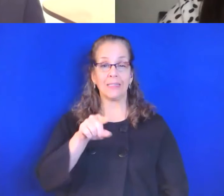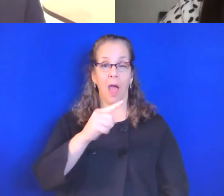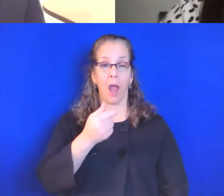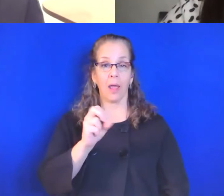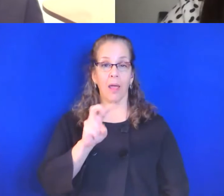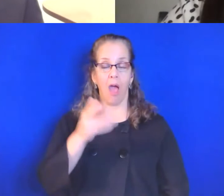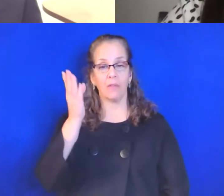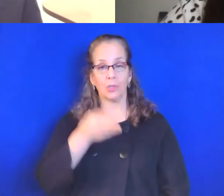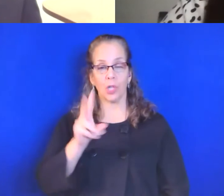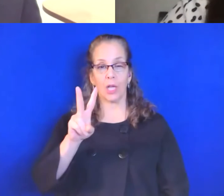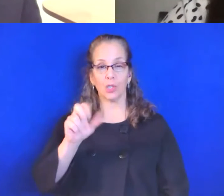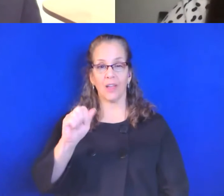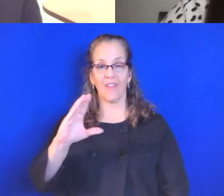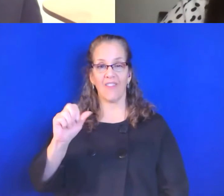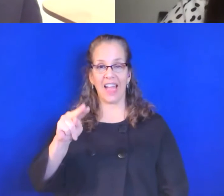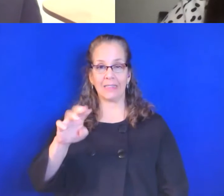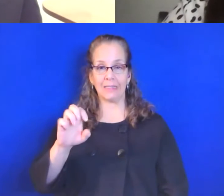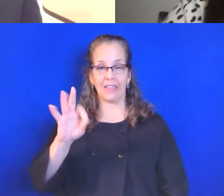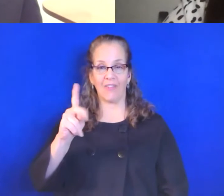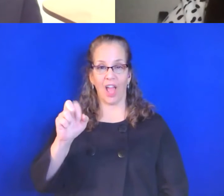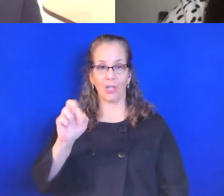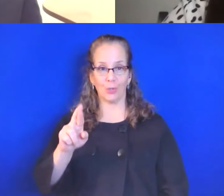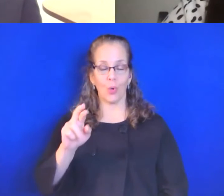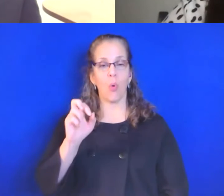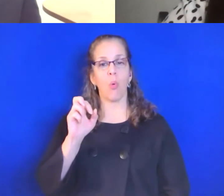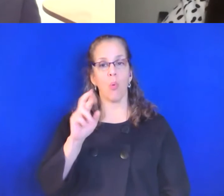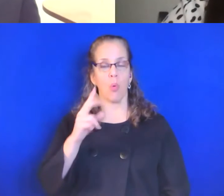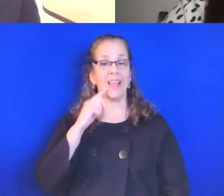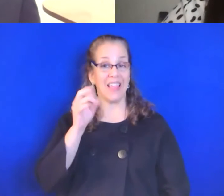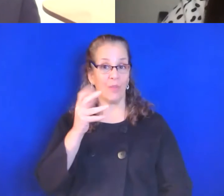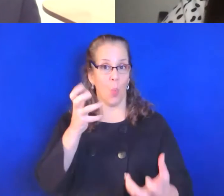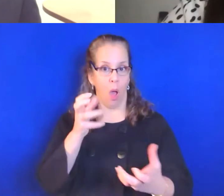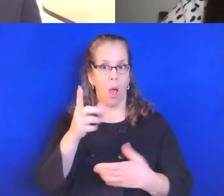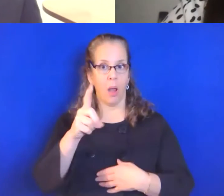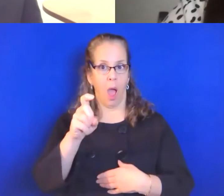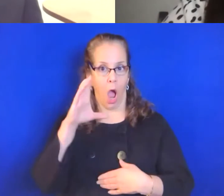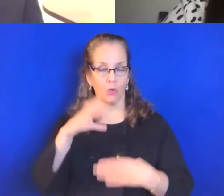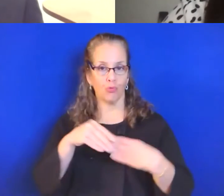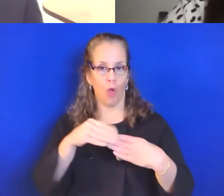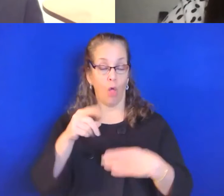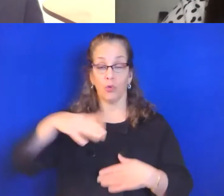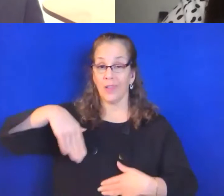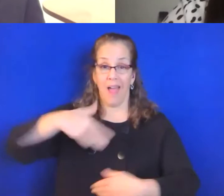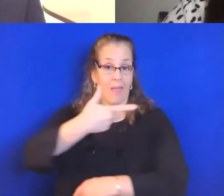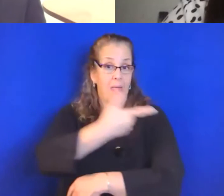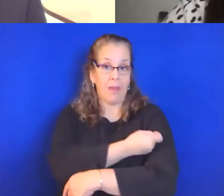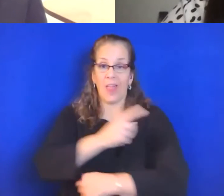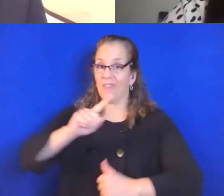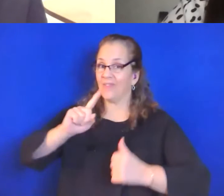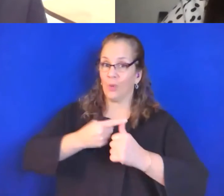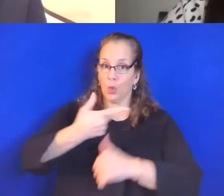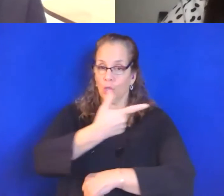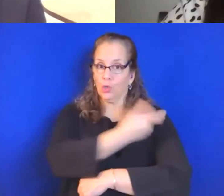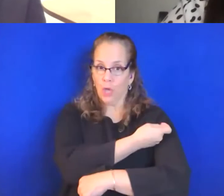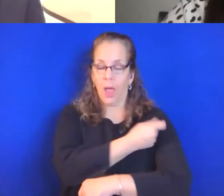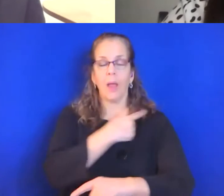个疫苗接种中心，我是很这个关注这个问题的。对的，是的，现在